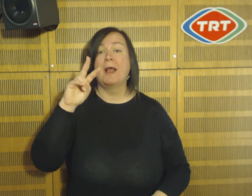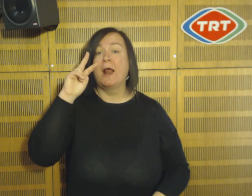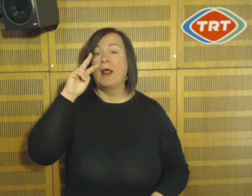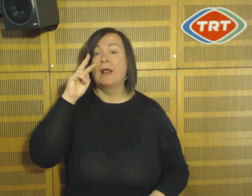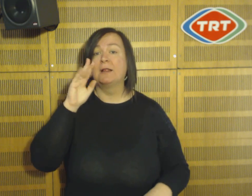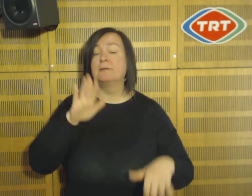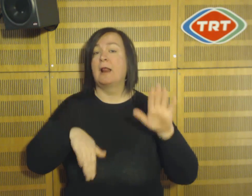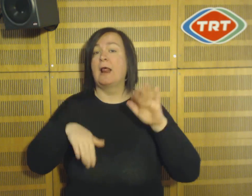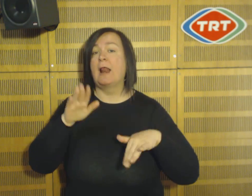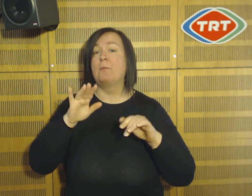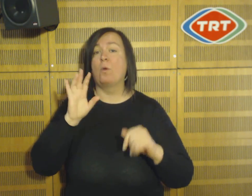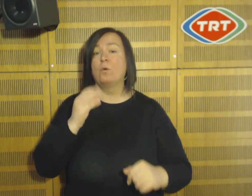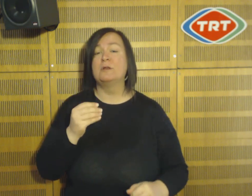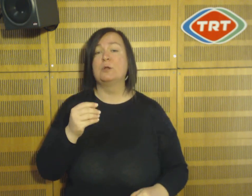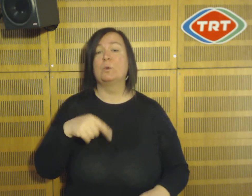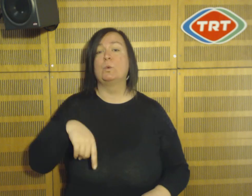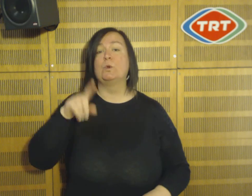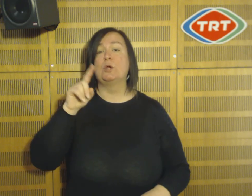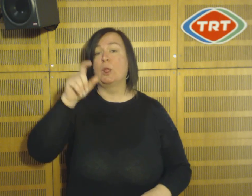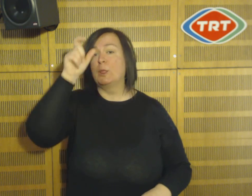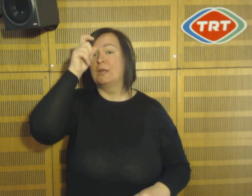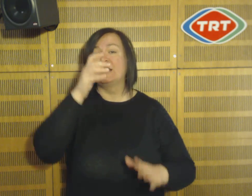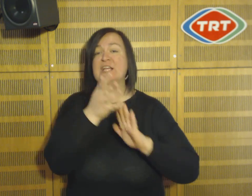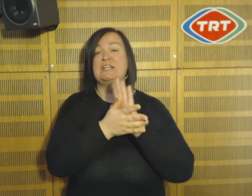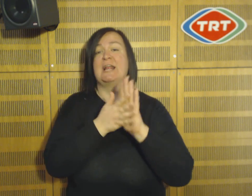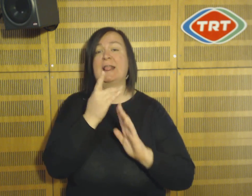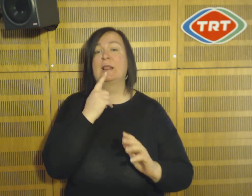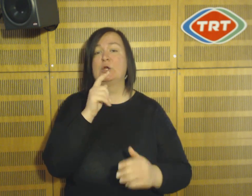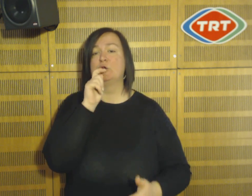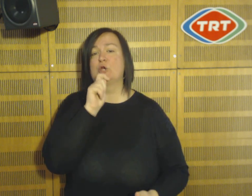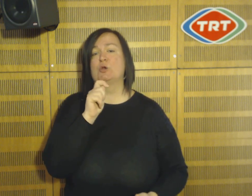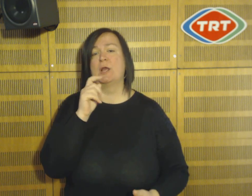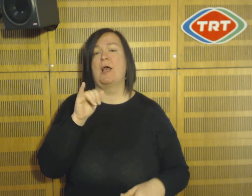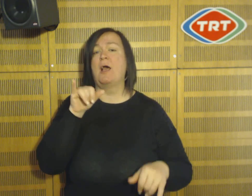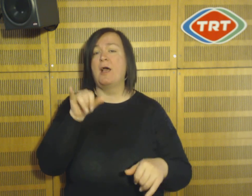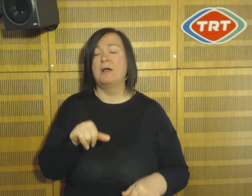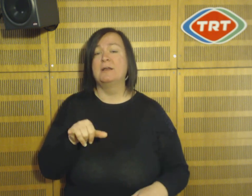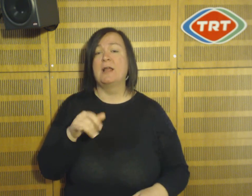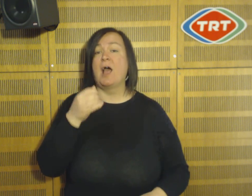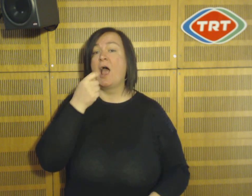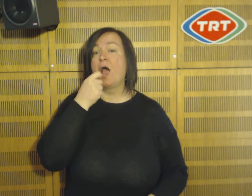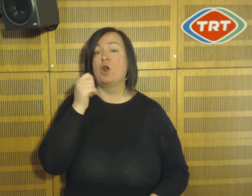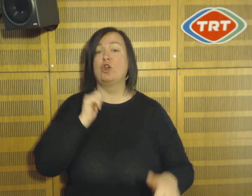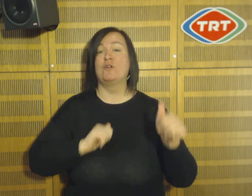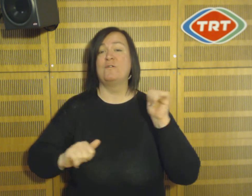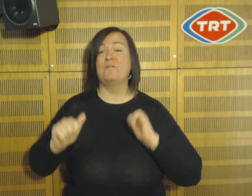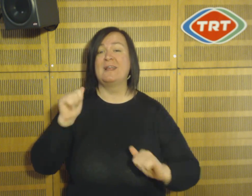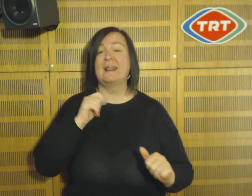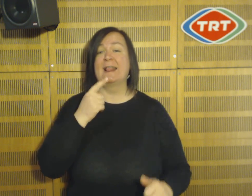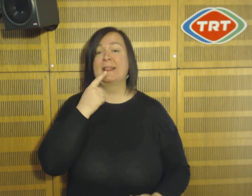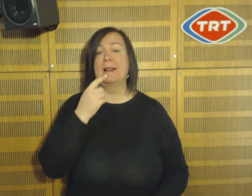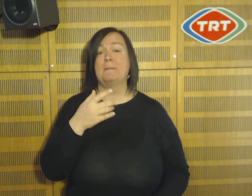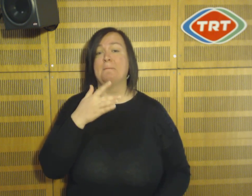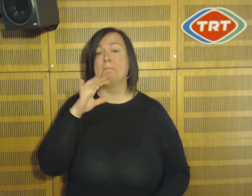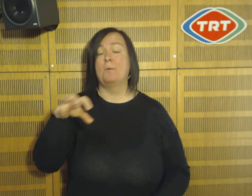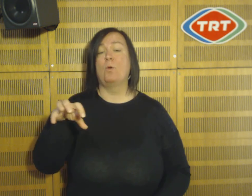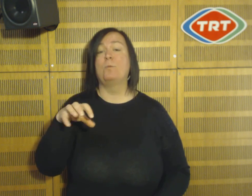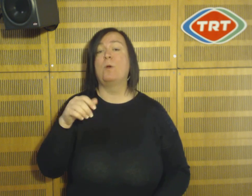tanıtımı yapılacak güncel Türk işaret dili sözlüğü hakkında Ankara Üniversitesi Dil Bilimi bölümü araştırma